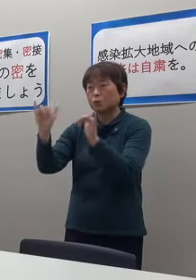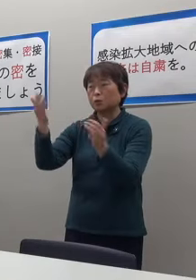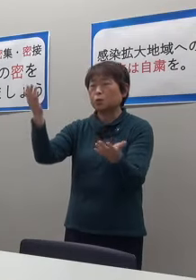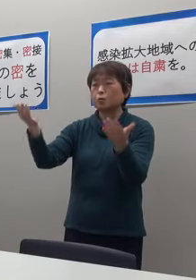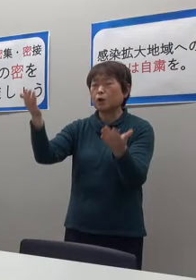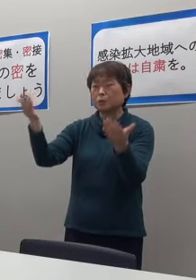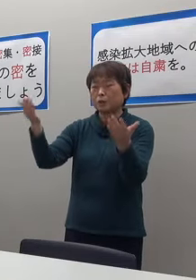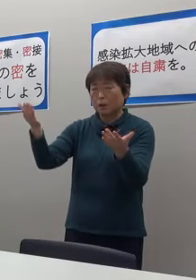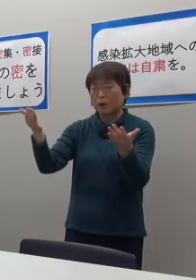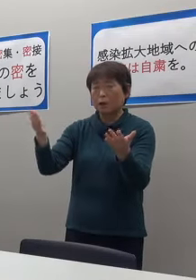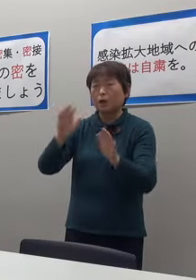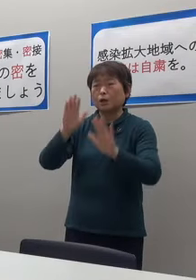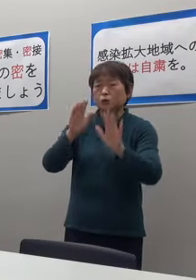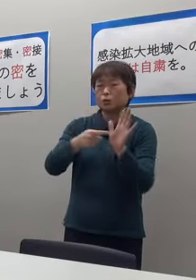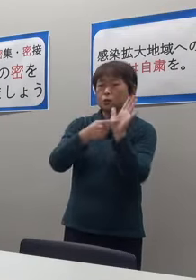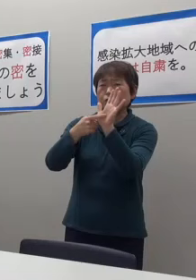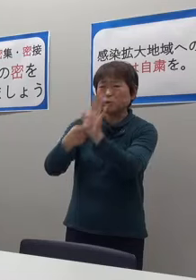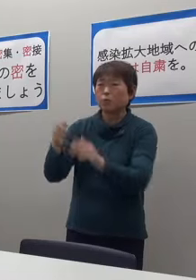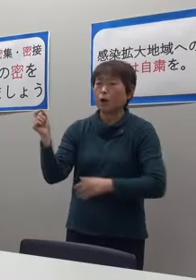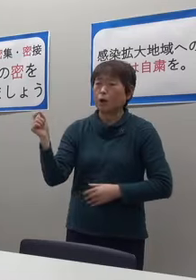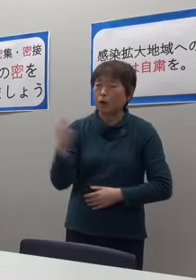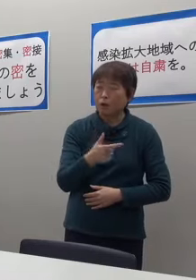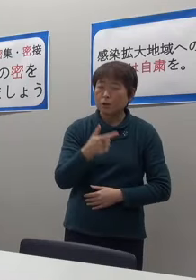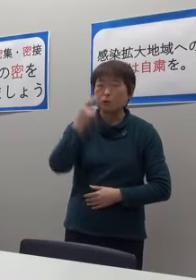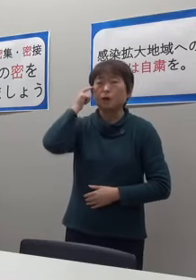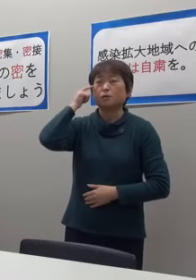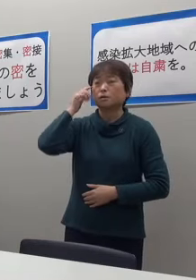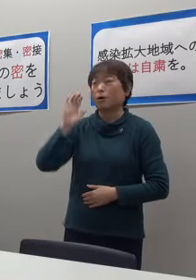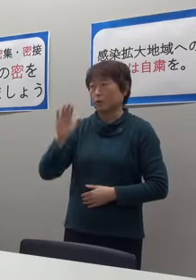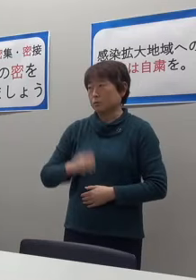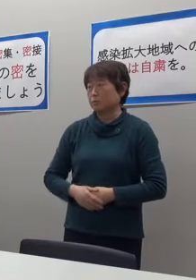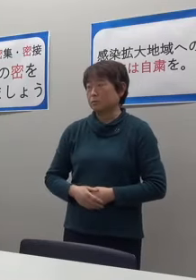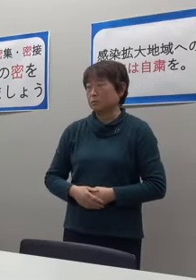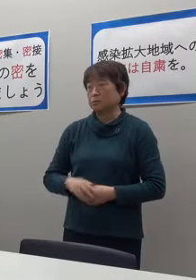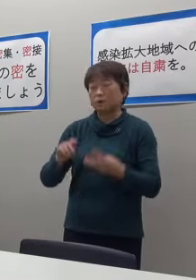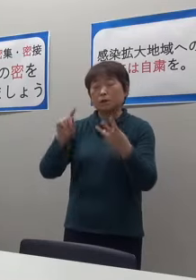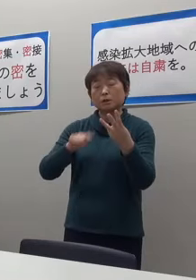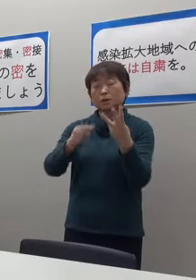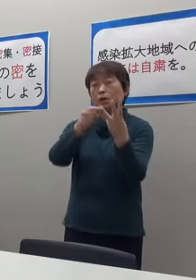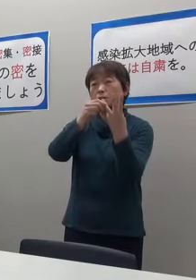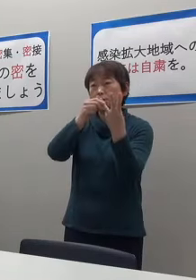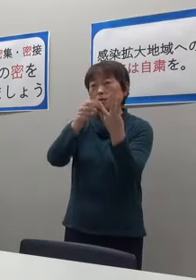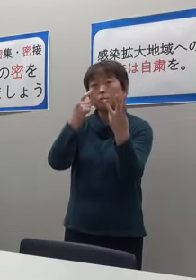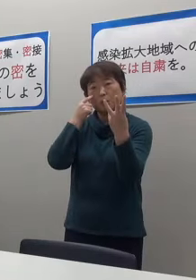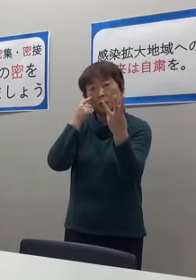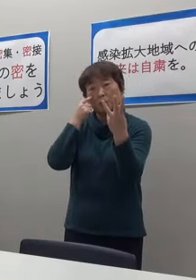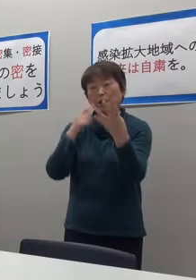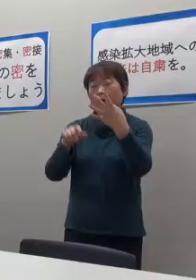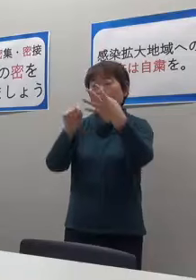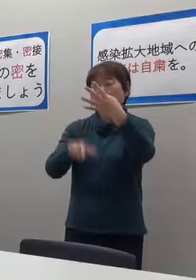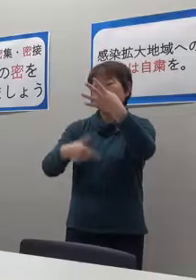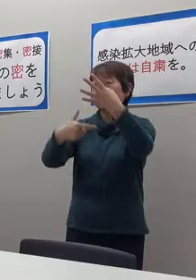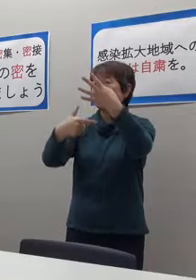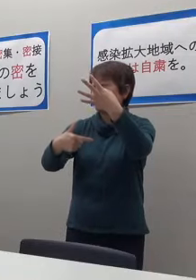ですけれども、で3例目の方っていうのはあの、6日の退勤後に症状が出たっていうことなんですけ